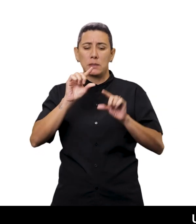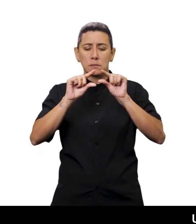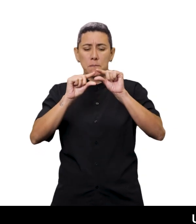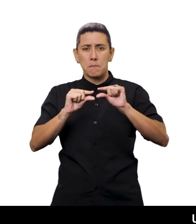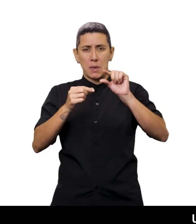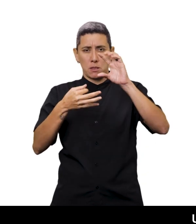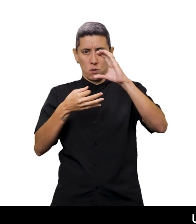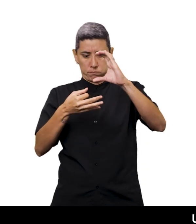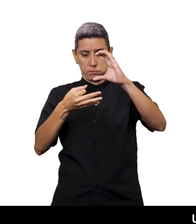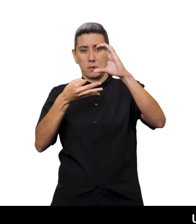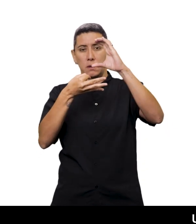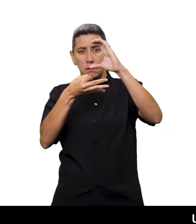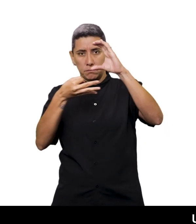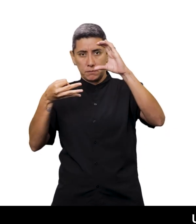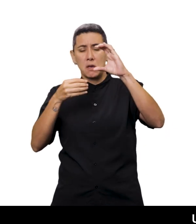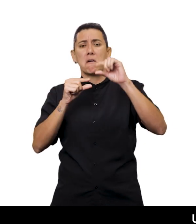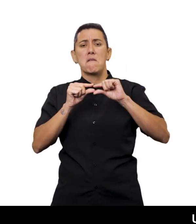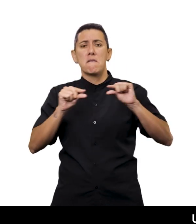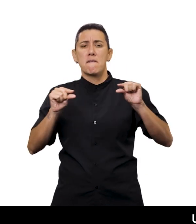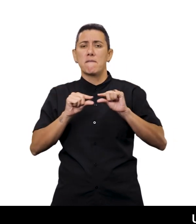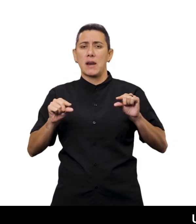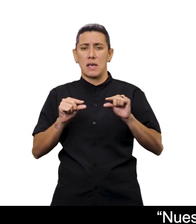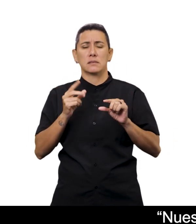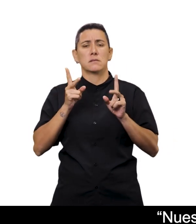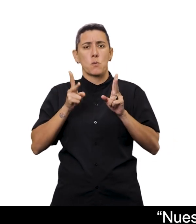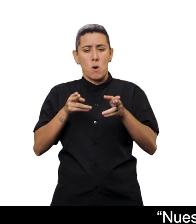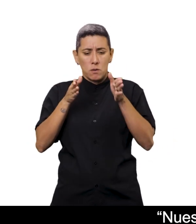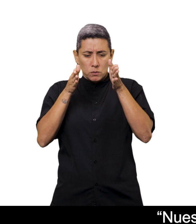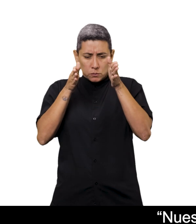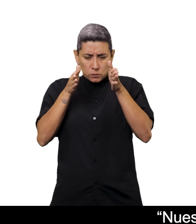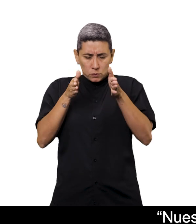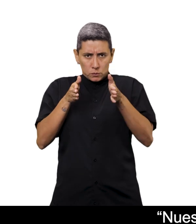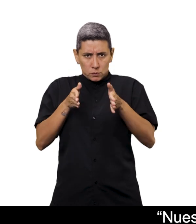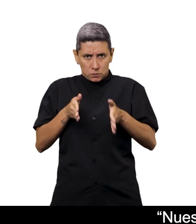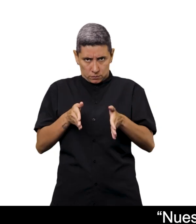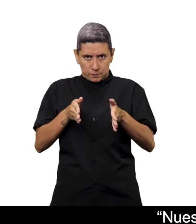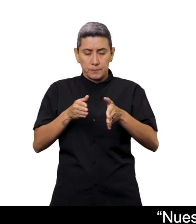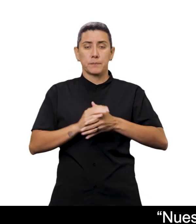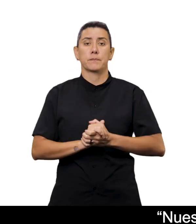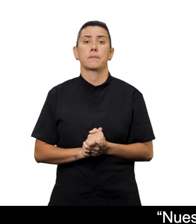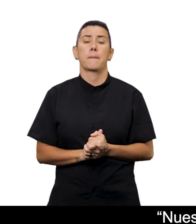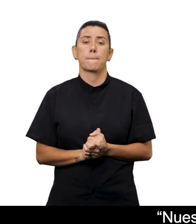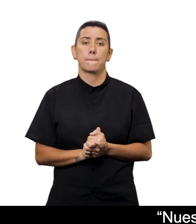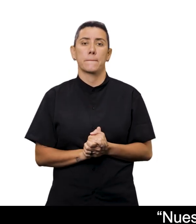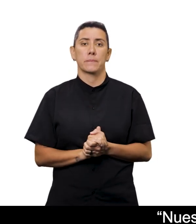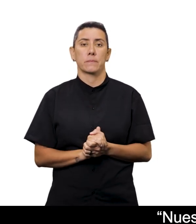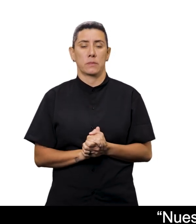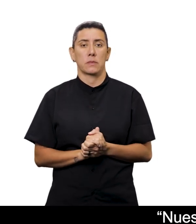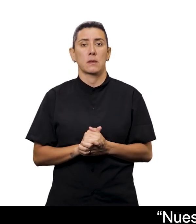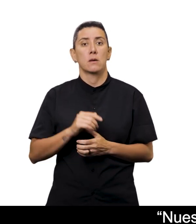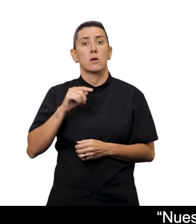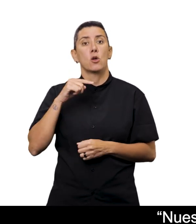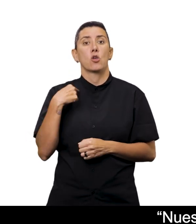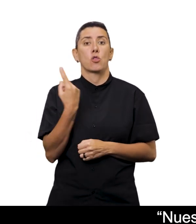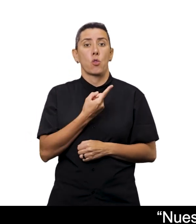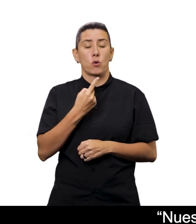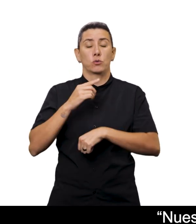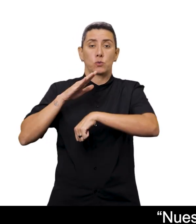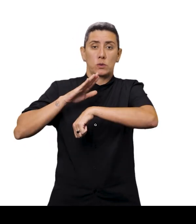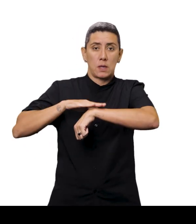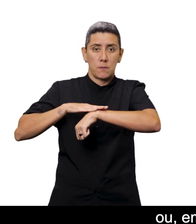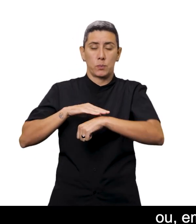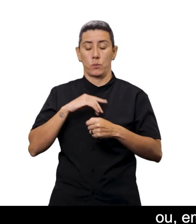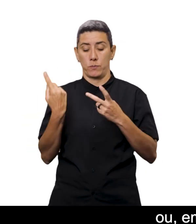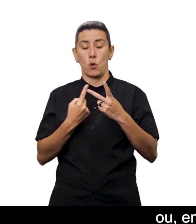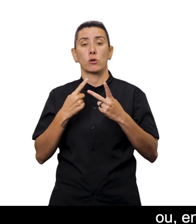da outra, alinhadas verticalmente: Nuestro Tiempo, Nuestro Desejo, Nuestras